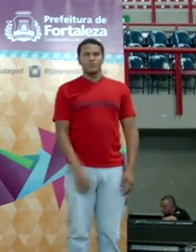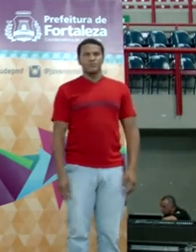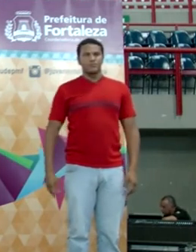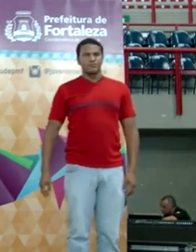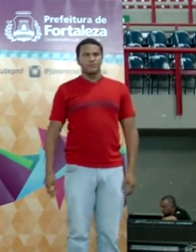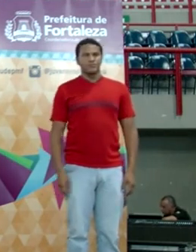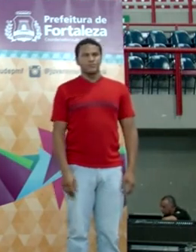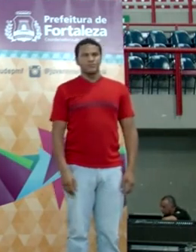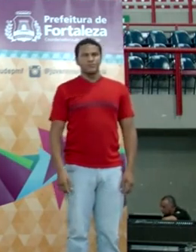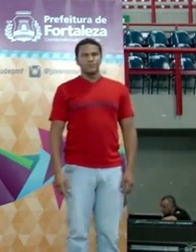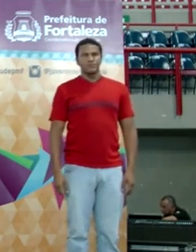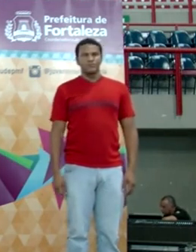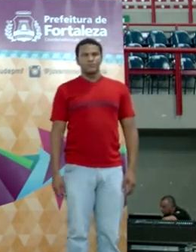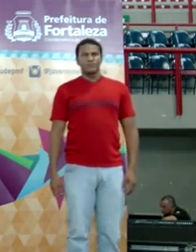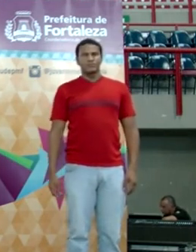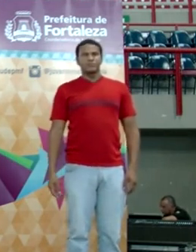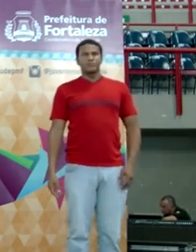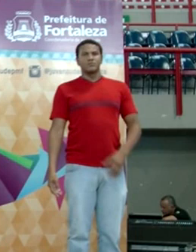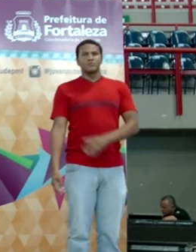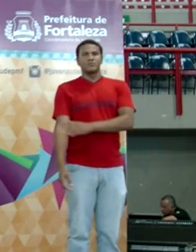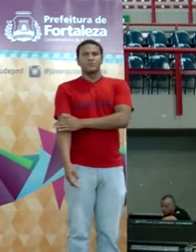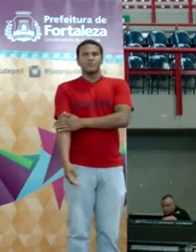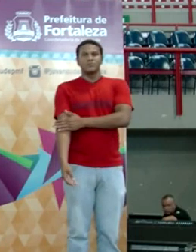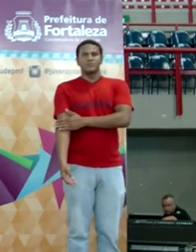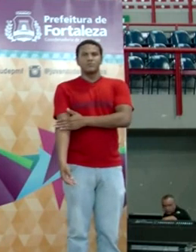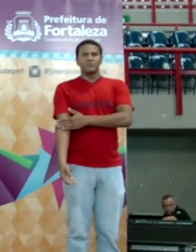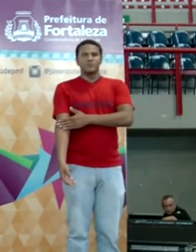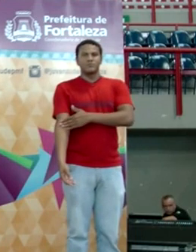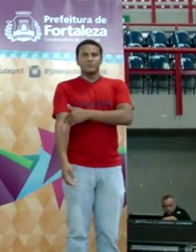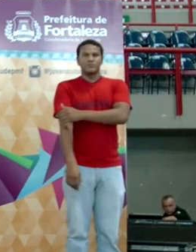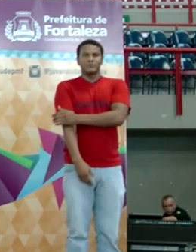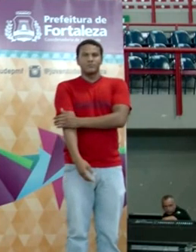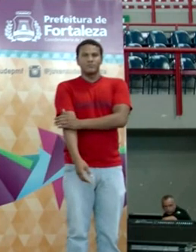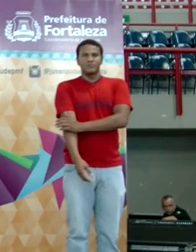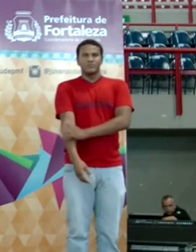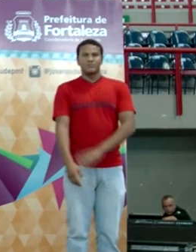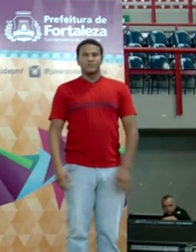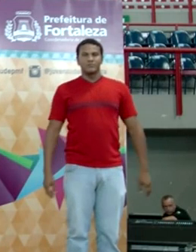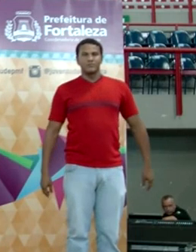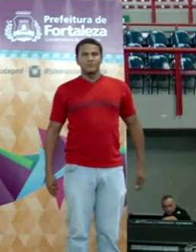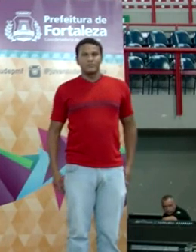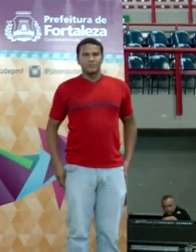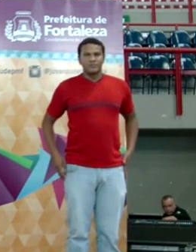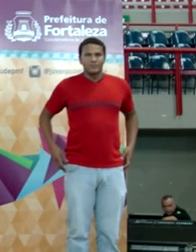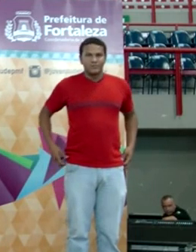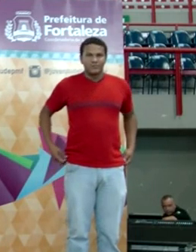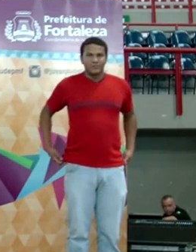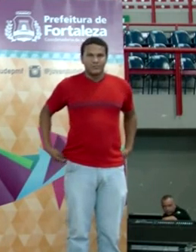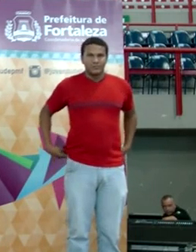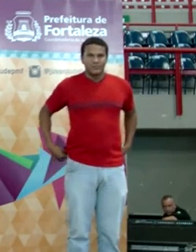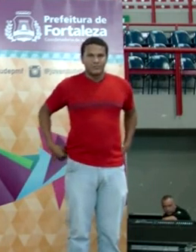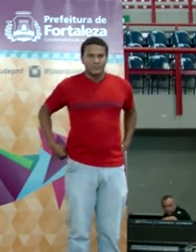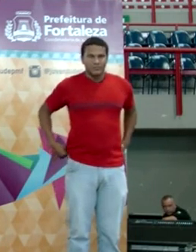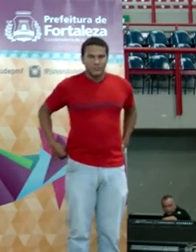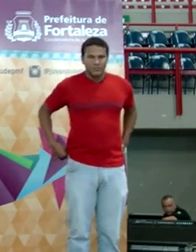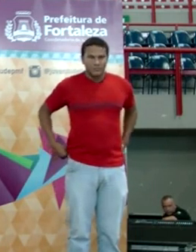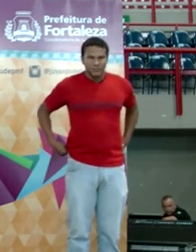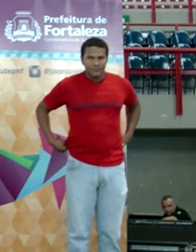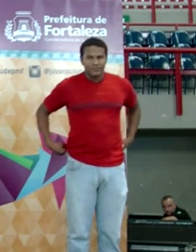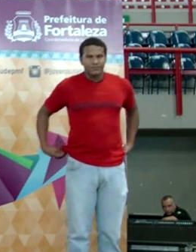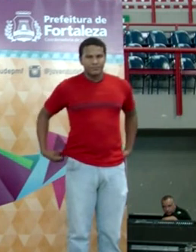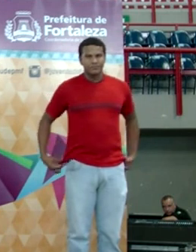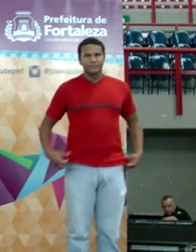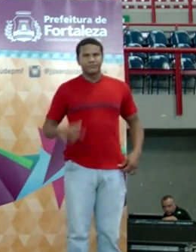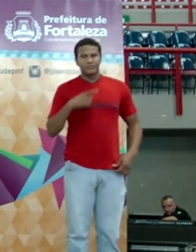próxima questão é uma questão que é bem mais simples. Na verdade, assim, as próximas que eu vou resolver são questões bem